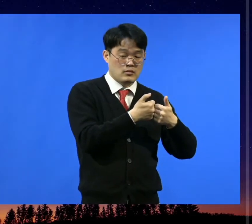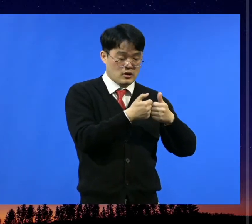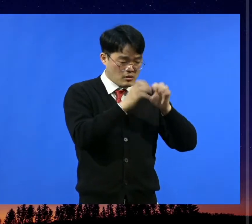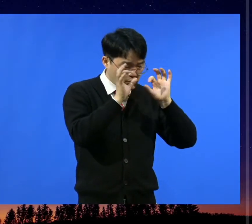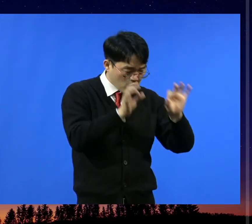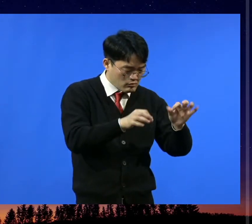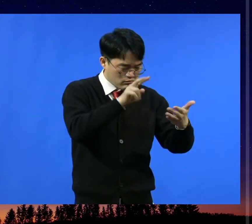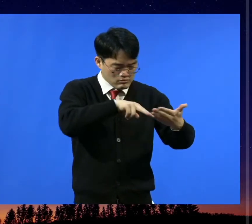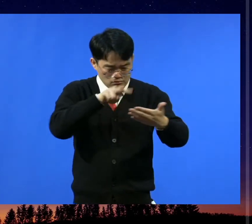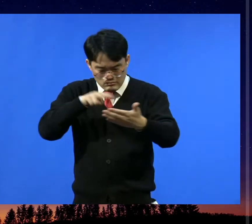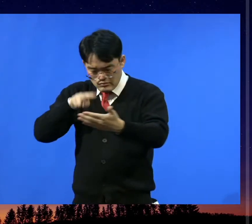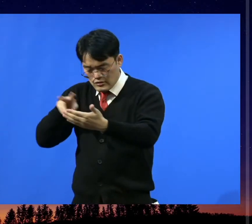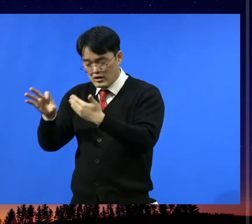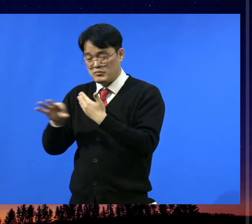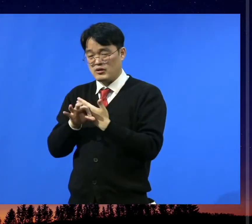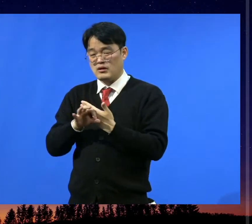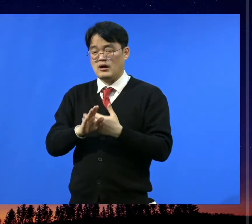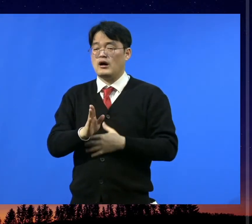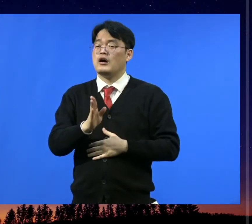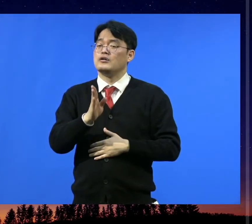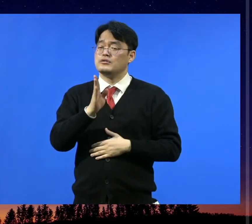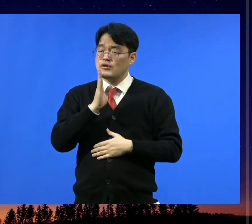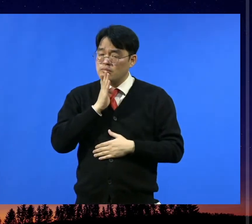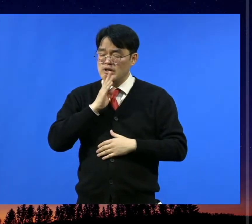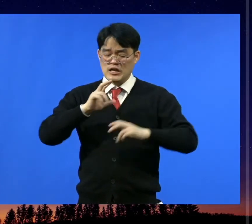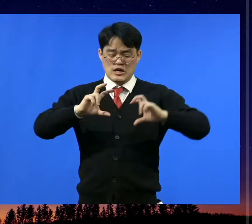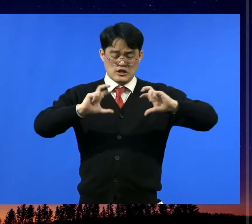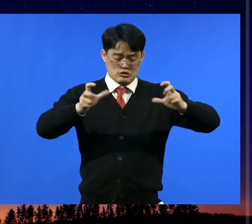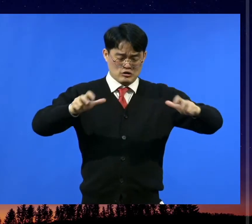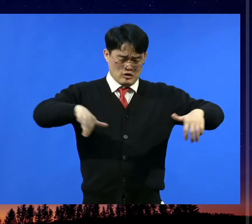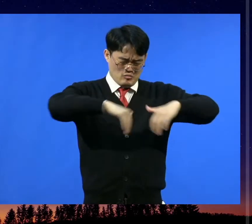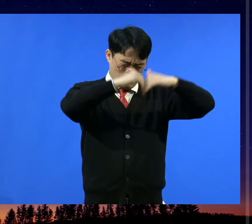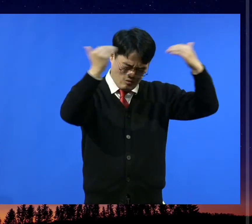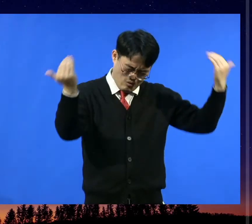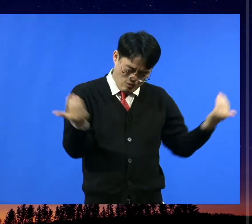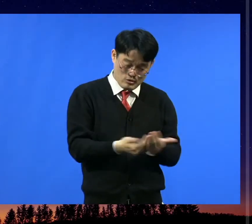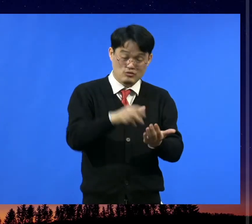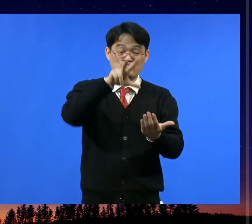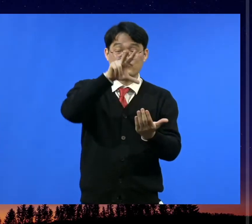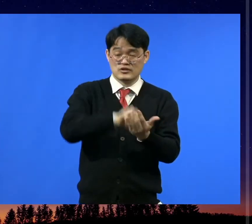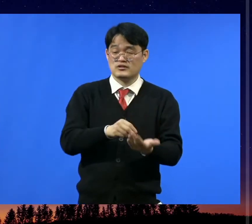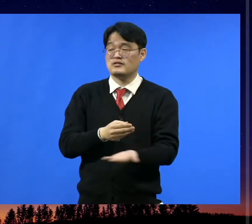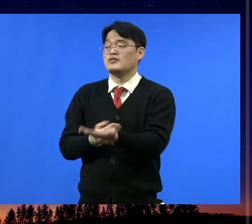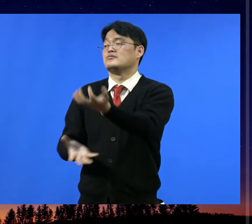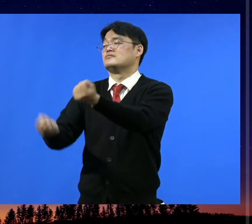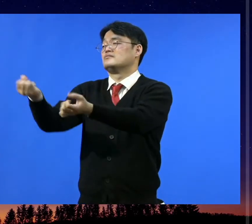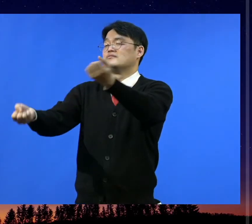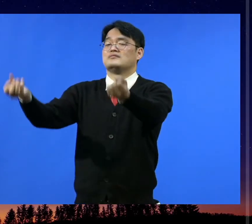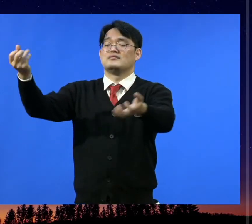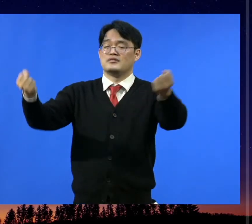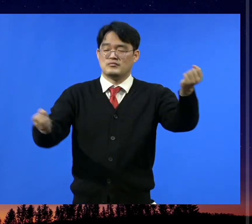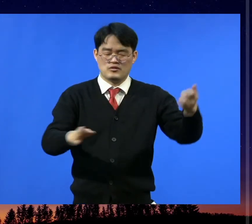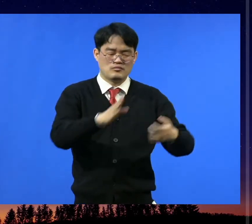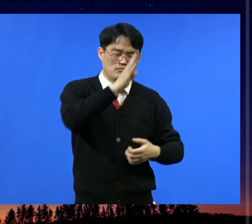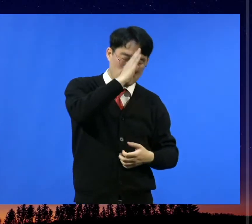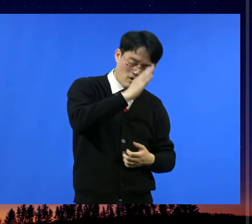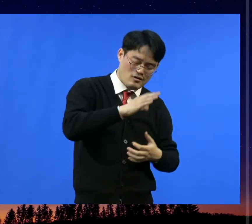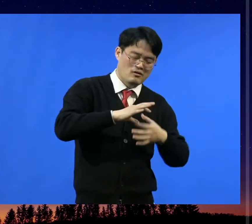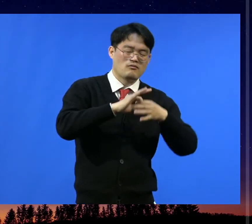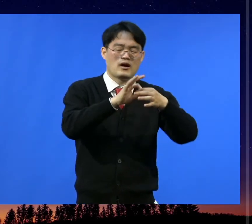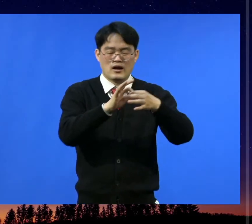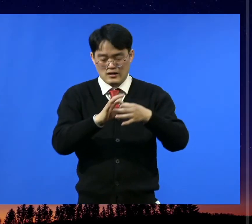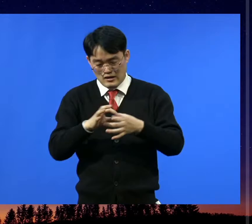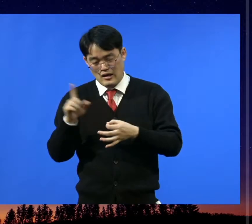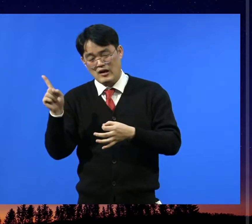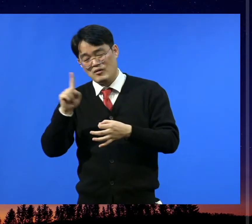읽어보면 아마 이 지구상에 일어나는 모든 문제가 우리 교회 안에서 다 일어난다고 볼 수가 있습니다. 뭐 별별 얘기가, 별별